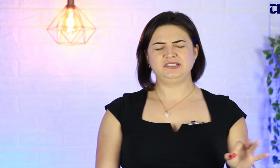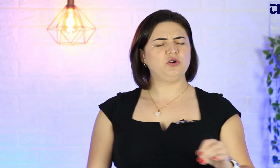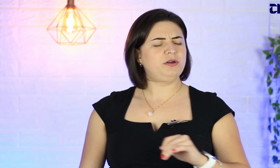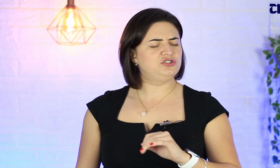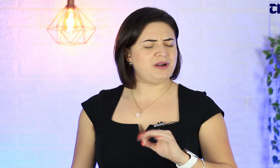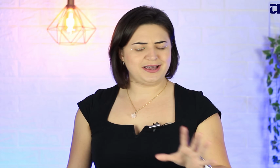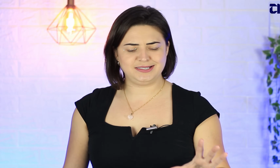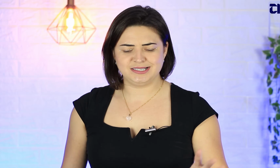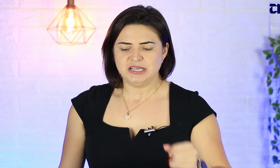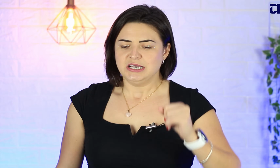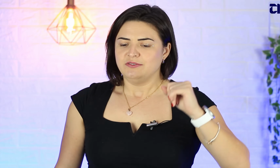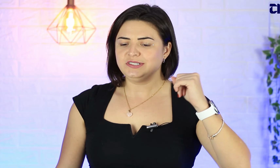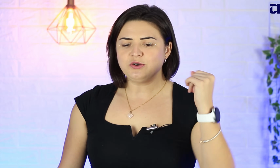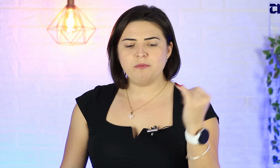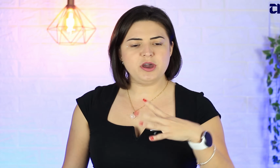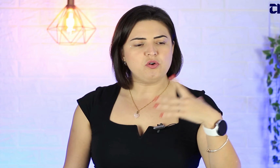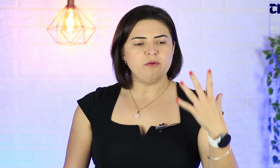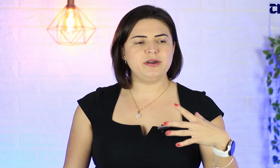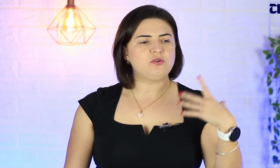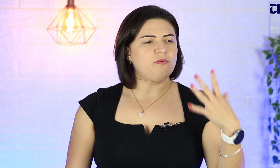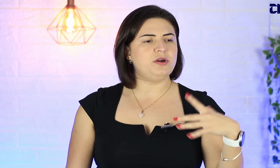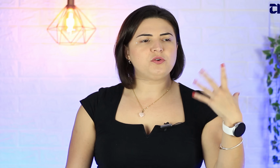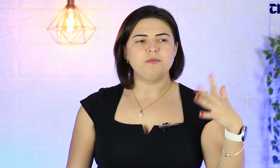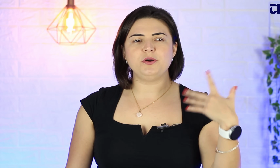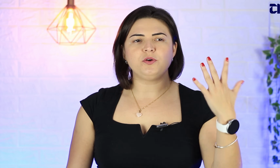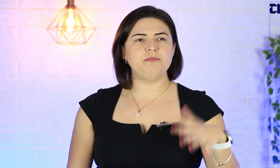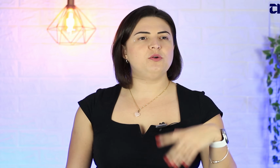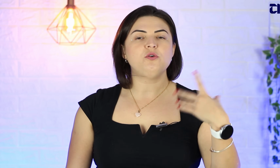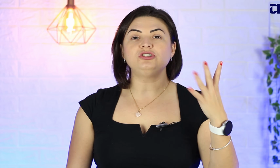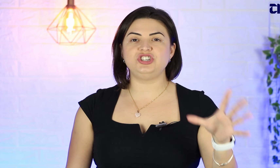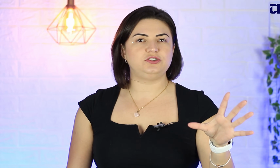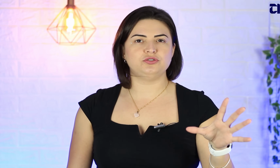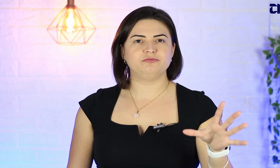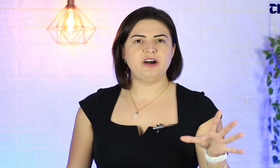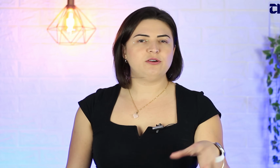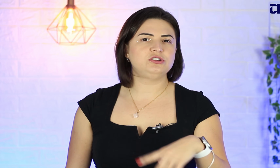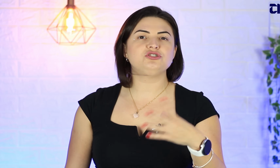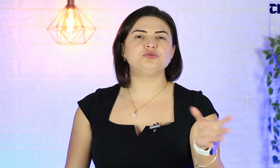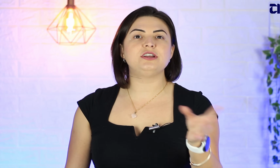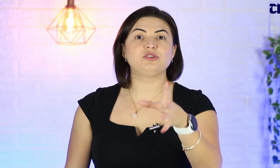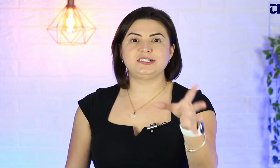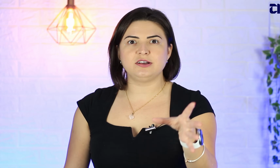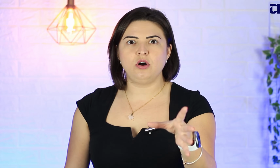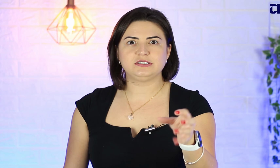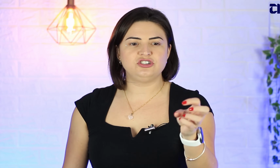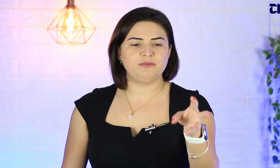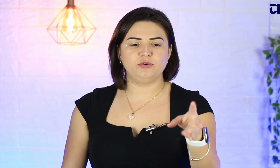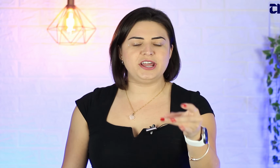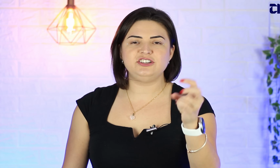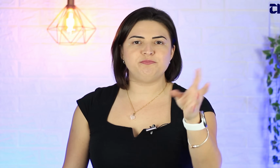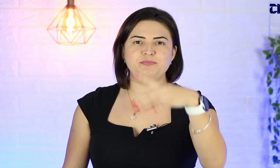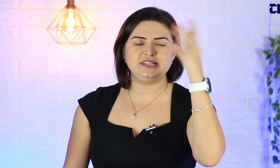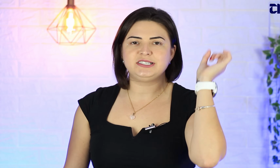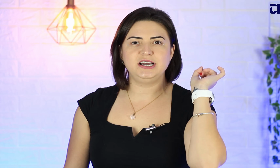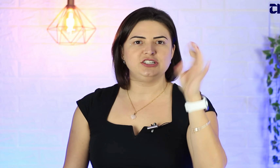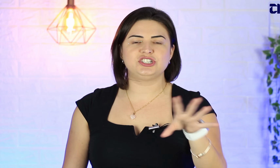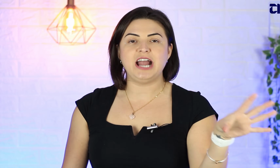Você comeu demais. Você comeu, comeu, comeu, comeu, comeu um rodízio. Vai, um rodízio do quê? Do que você gosta? De japonês, de pizza, de